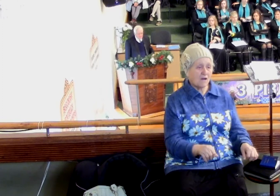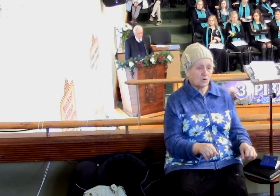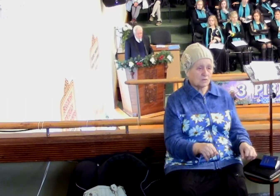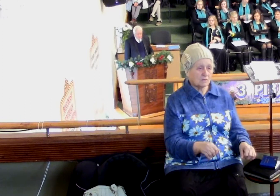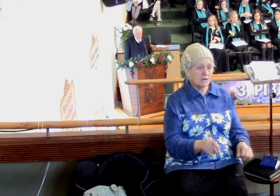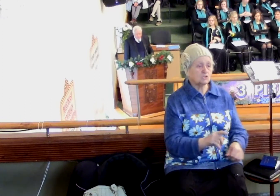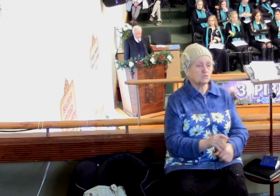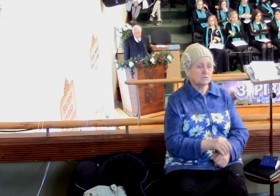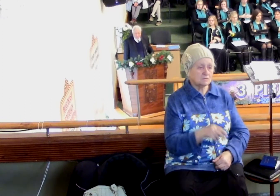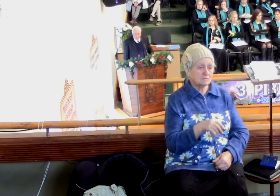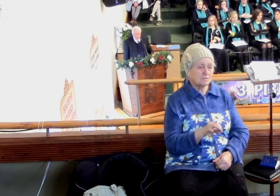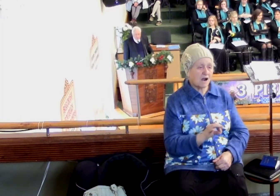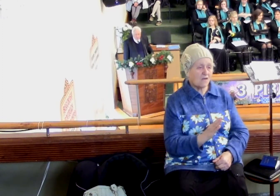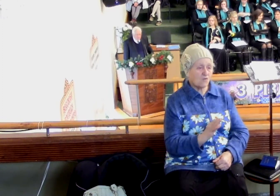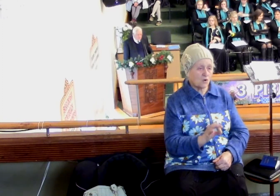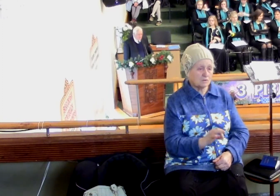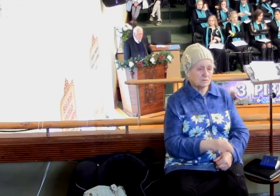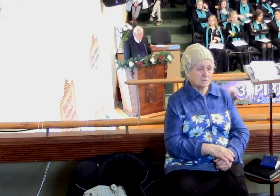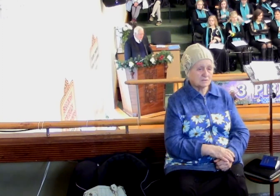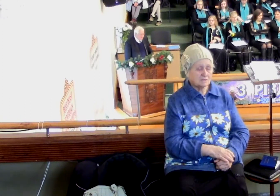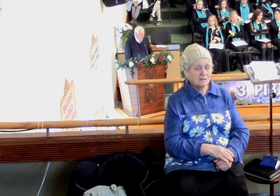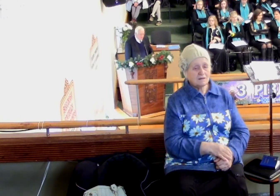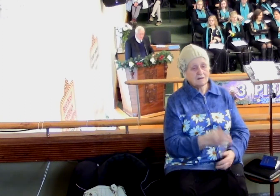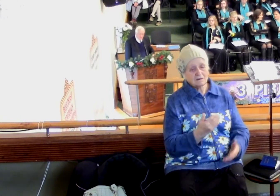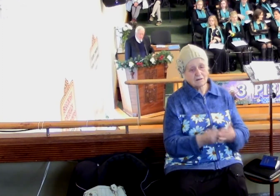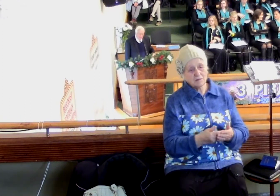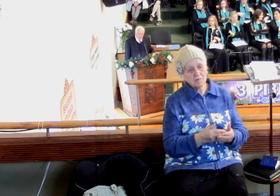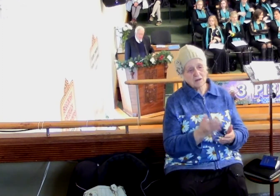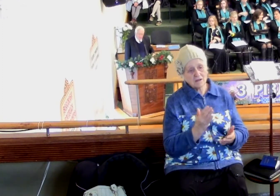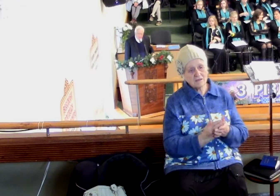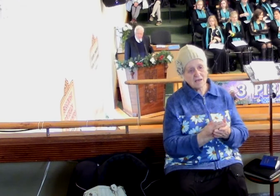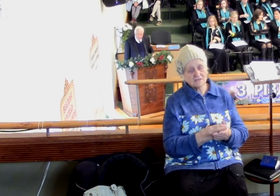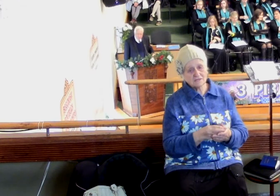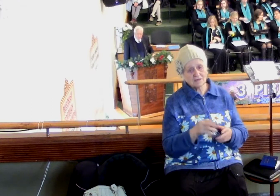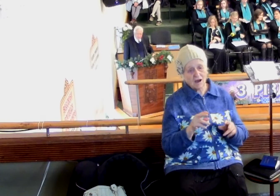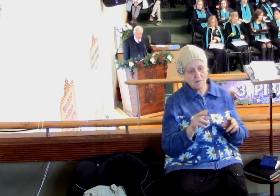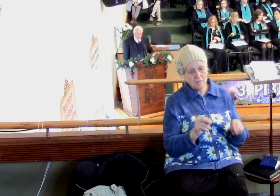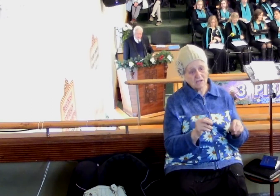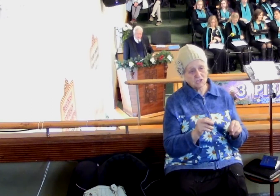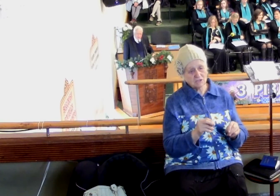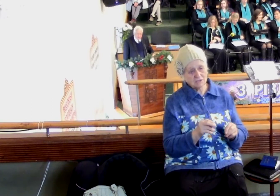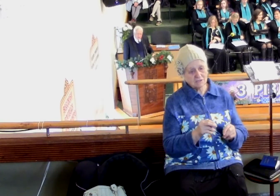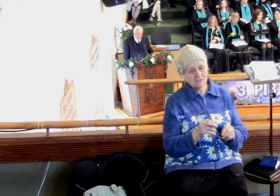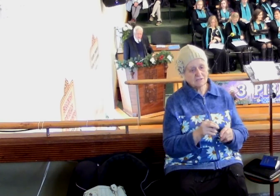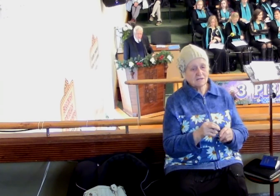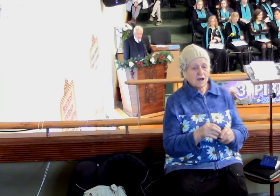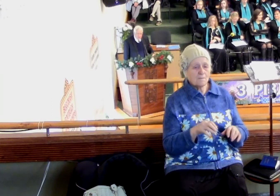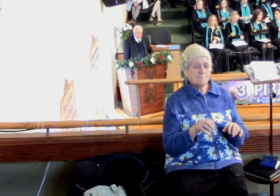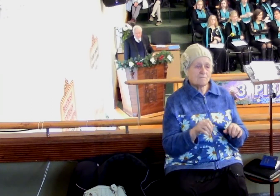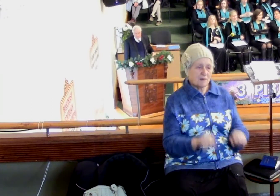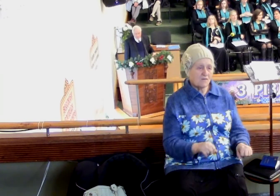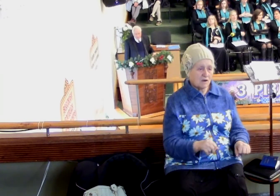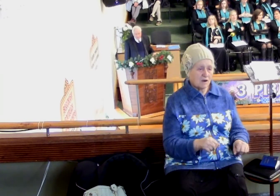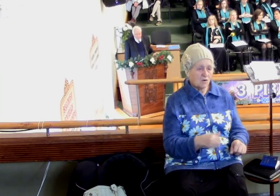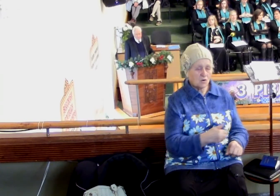братья и сестры? Есть права, которые обещаны, декларации права, конституции обещаны, права.